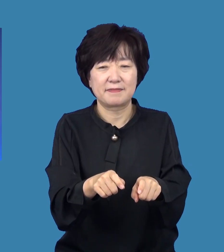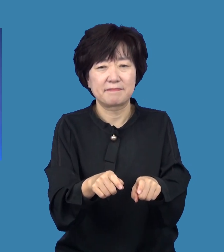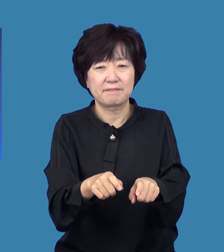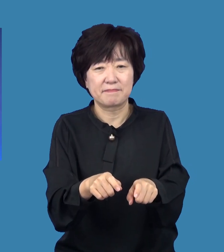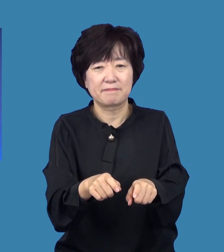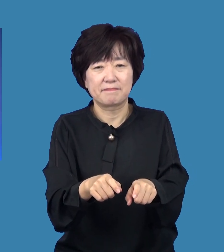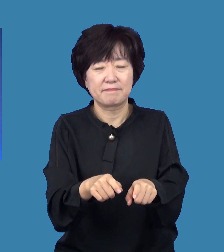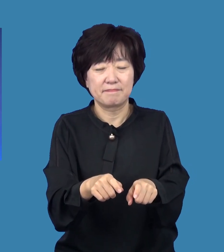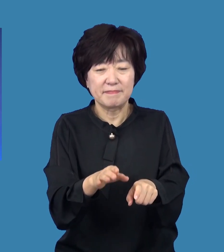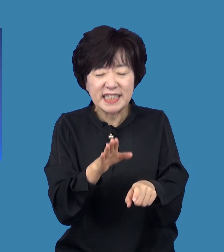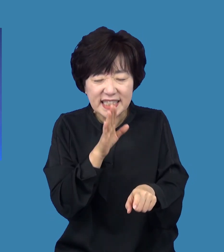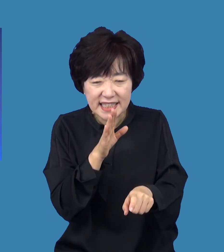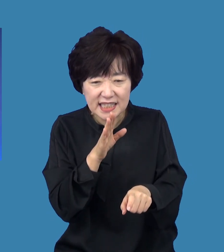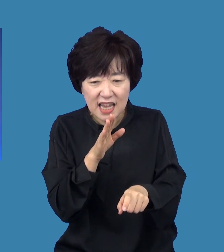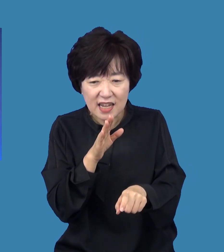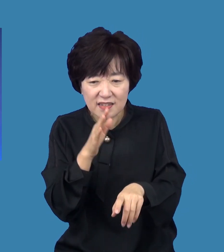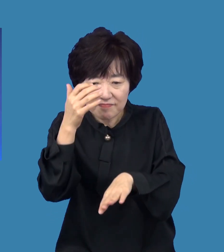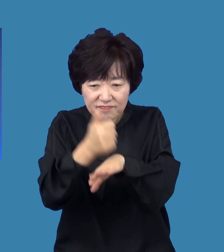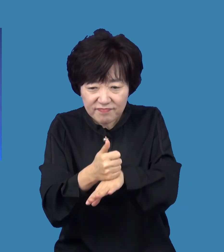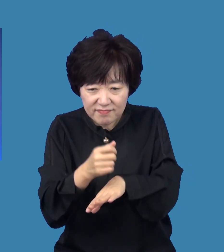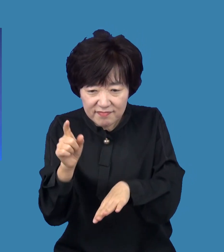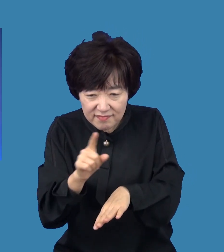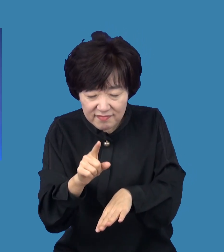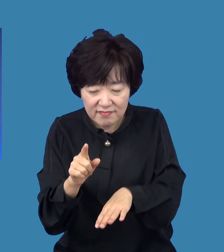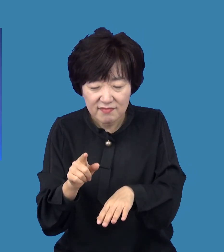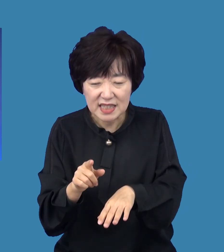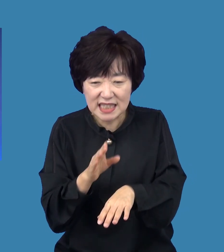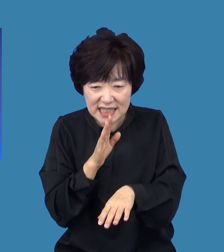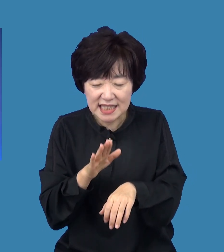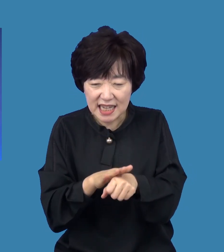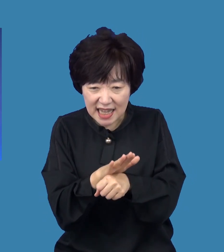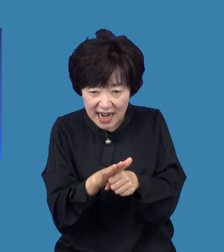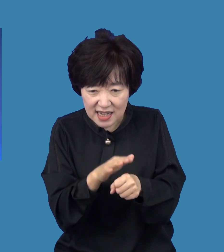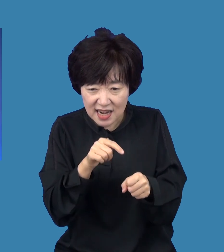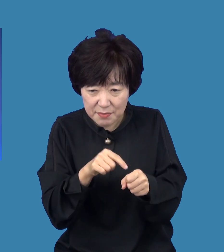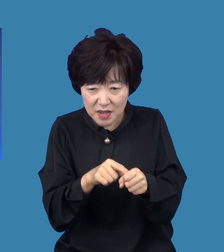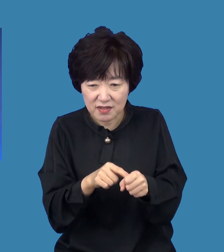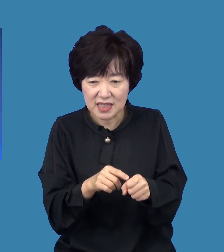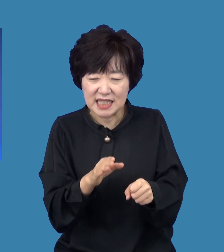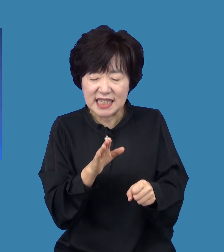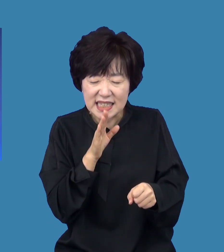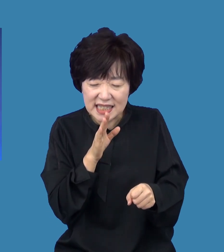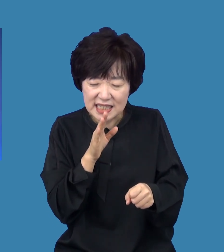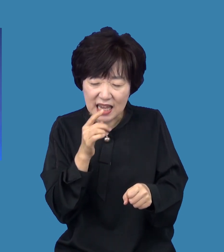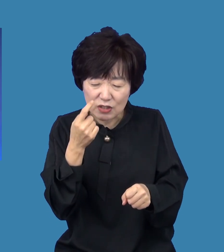보시라는 거예요. 진짜 그것이 사랑이라면 뭔가 실체가 있다는 거야.